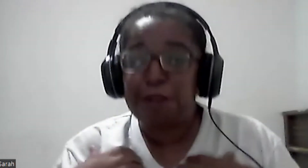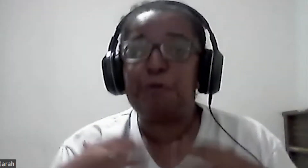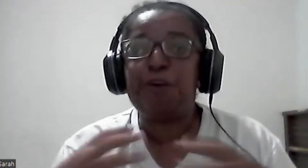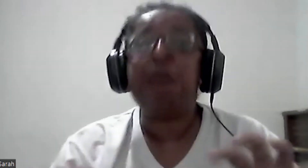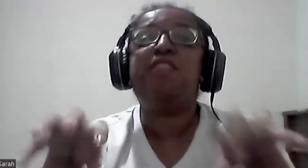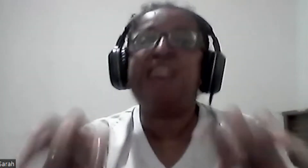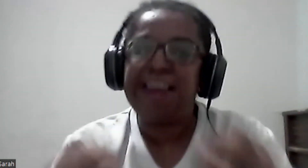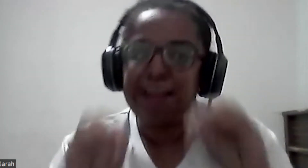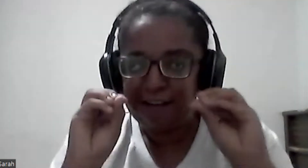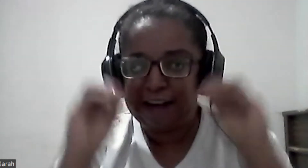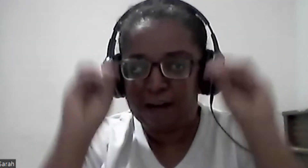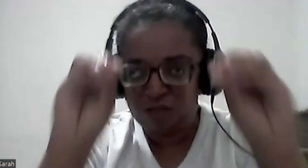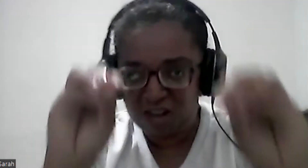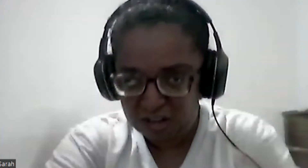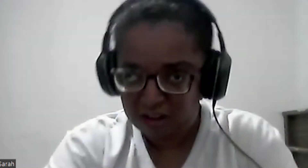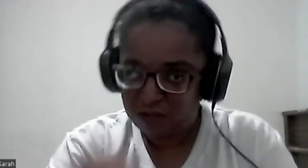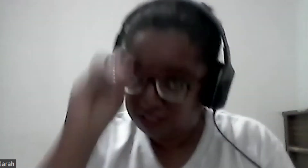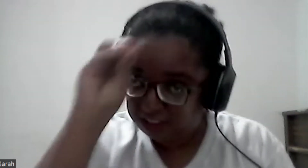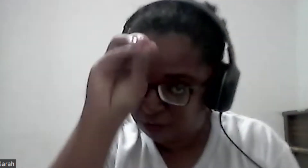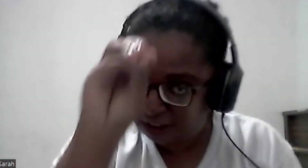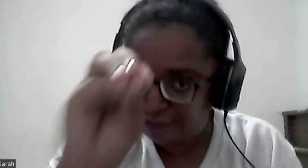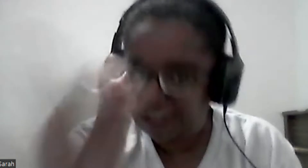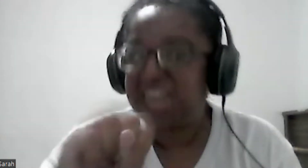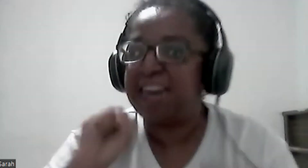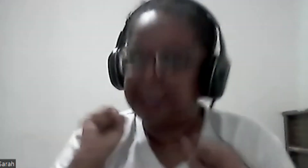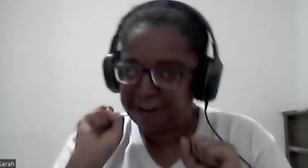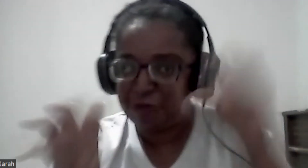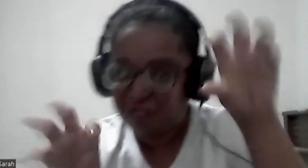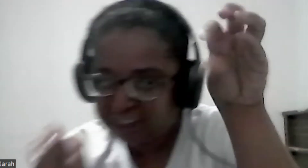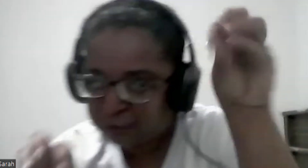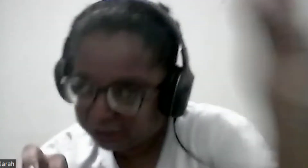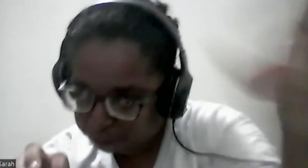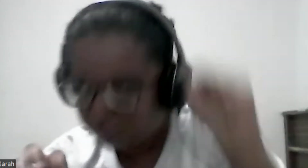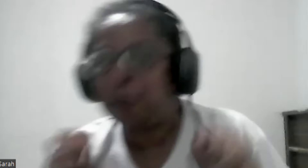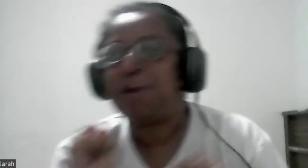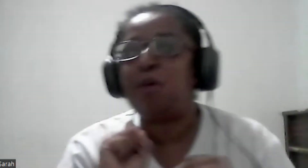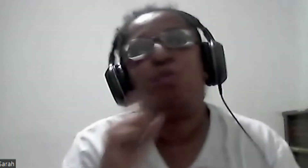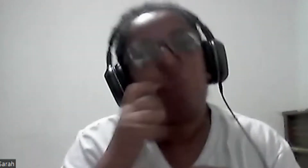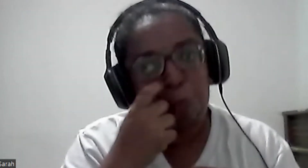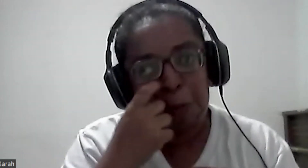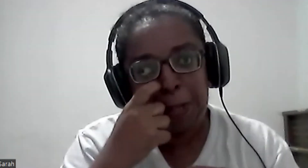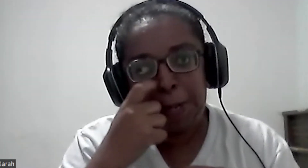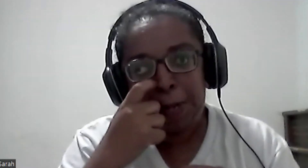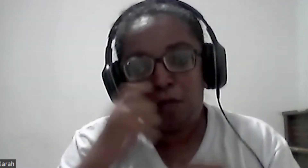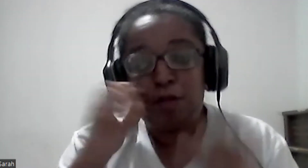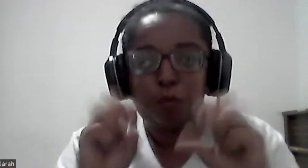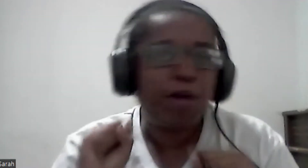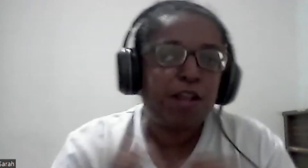porque eu sei aonde é a ferida, né? Eu sei aonde buscar o recurso, o